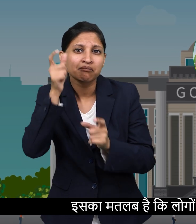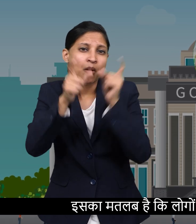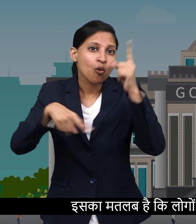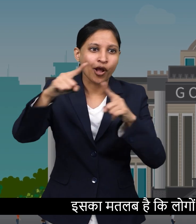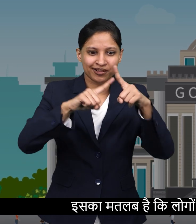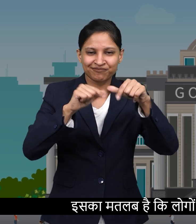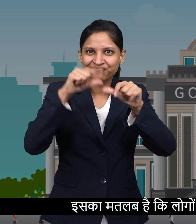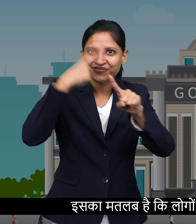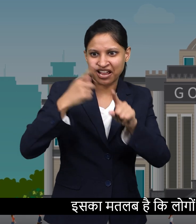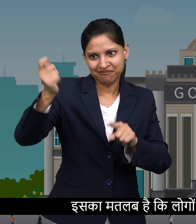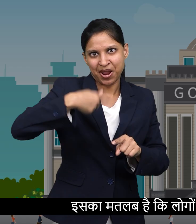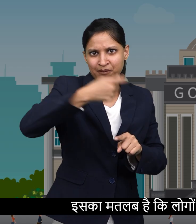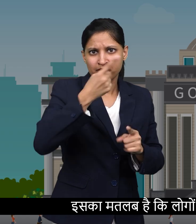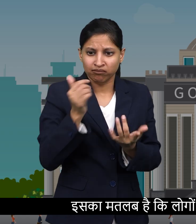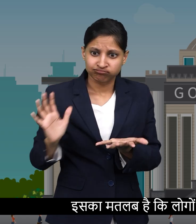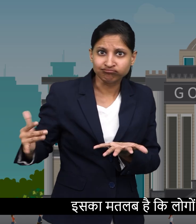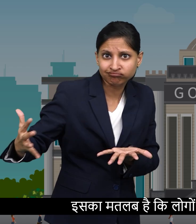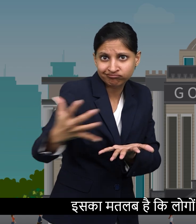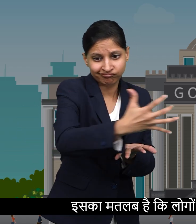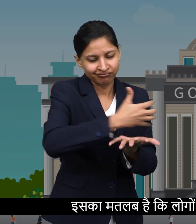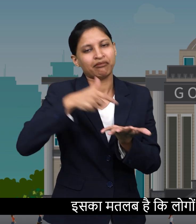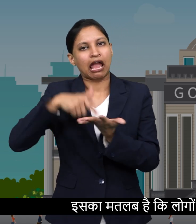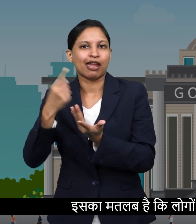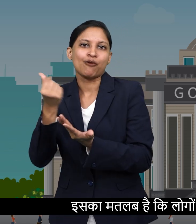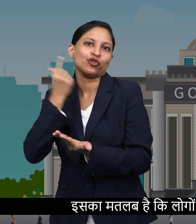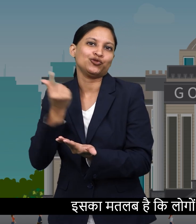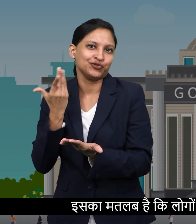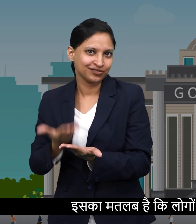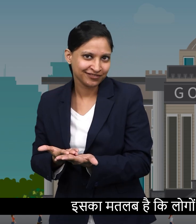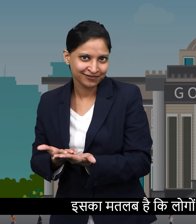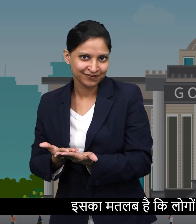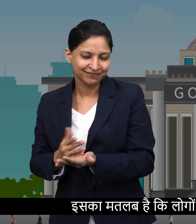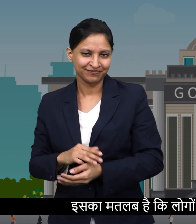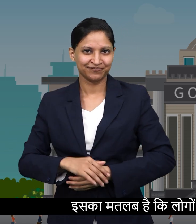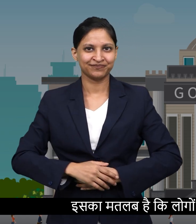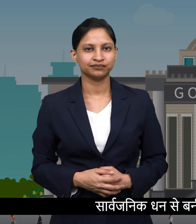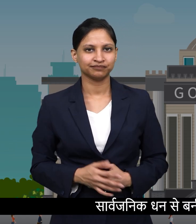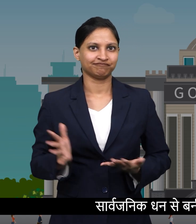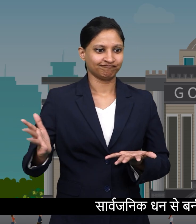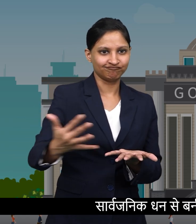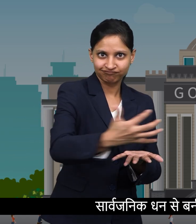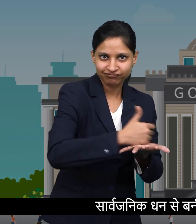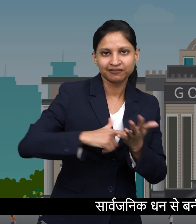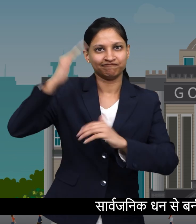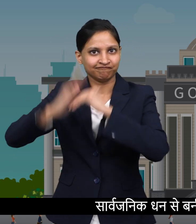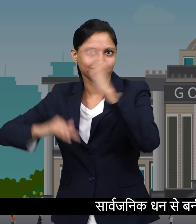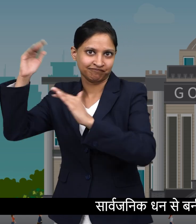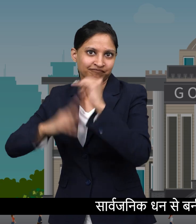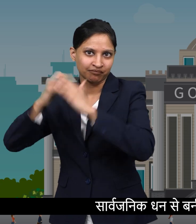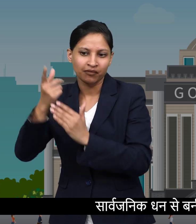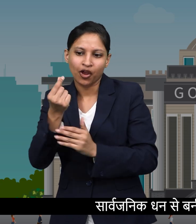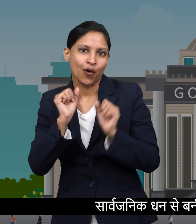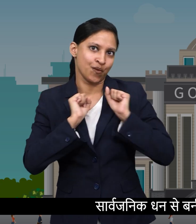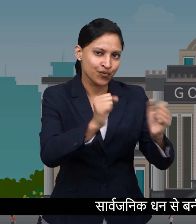इसका मतलब है कि लोगों से करों के माध्यम से एकत्र किया गया पैसा। सार्वजनिक धन से बनी